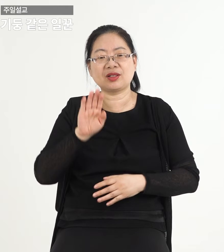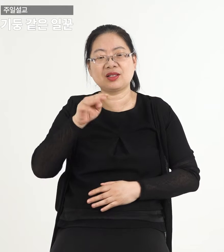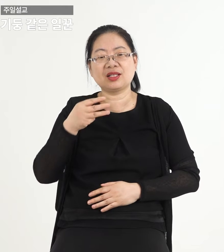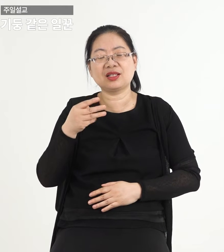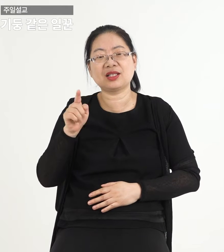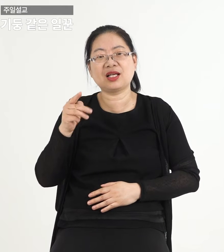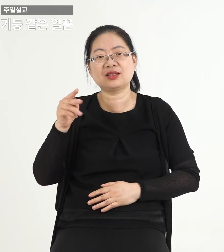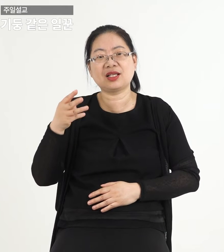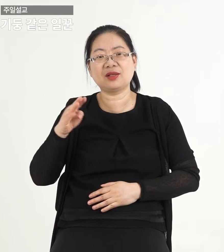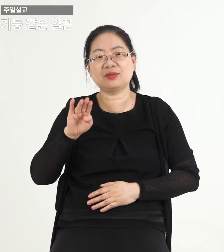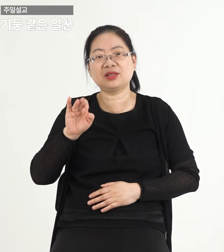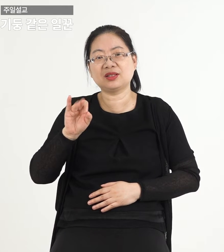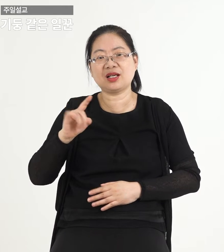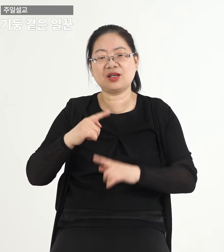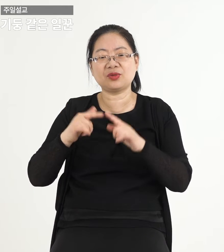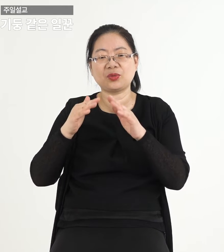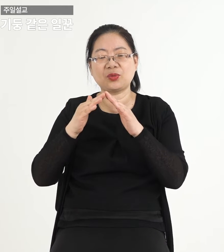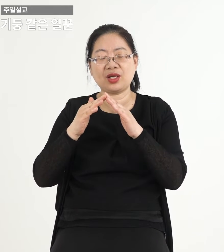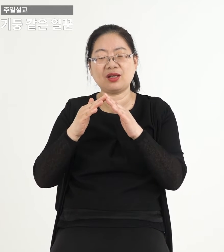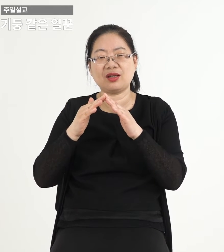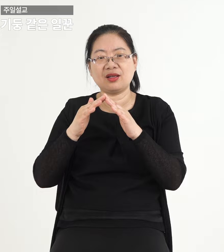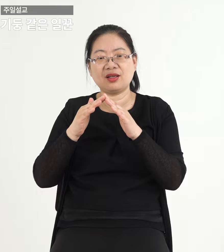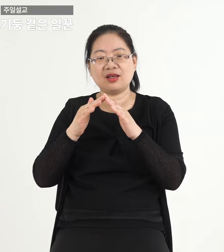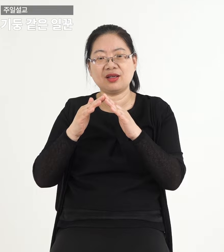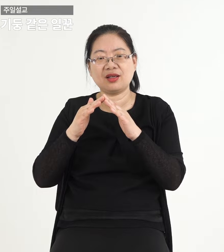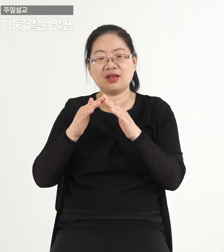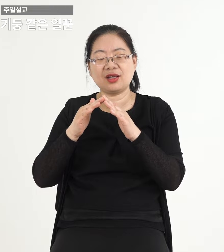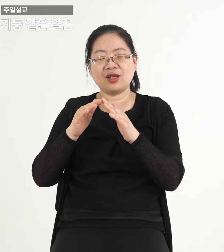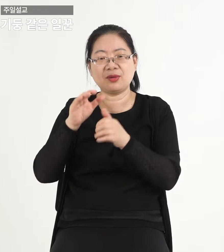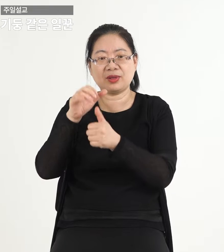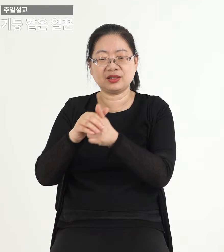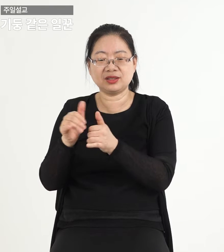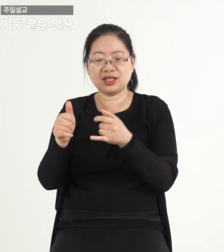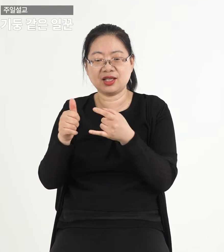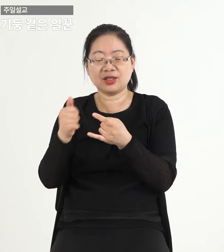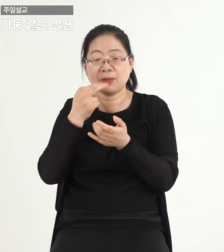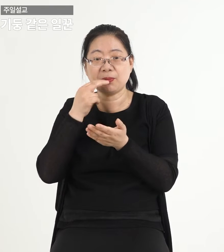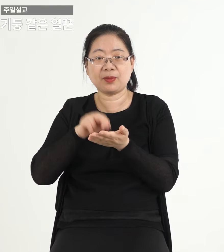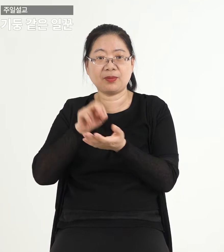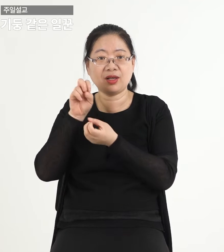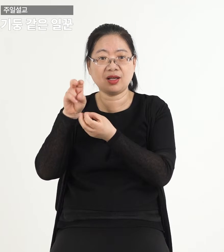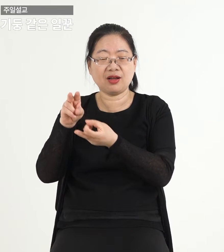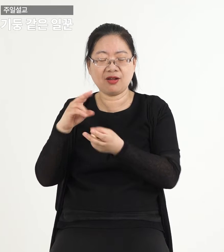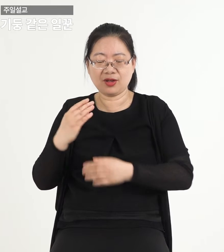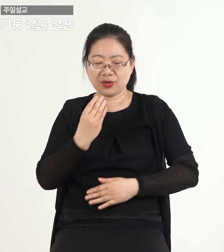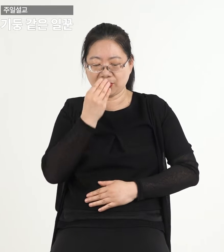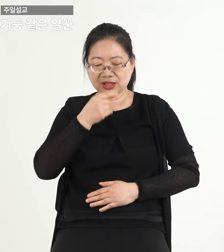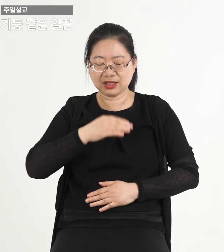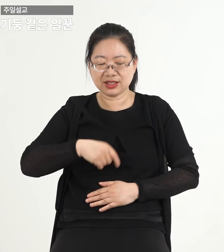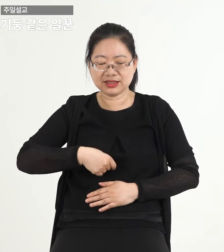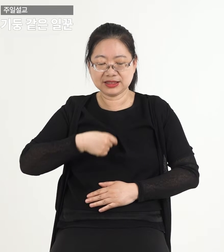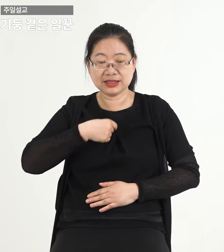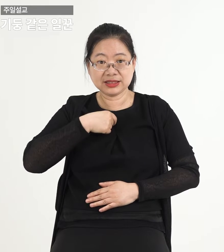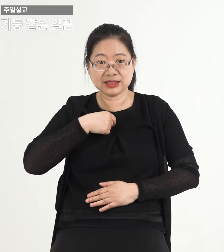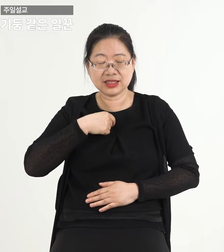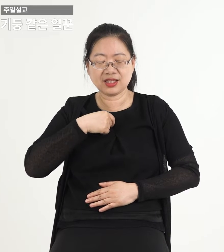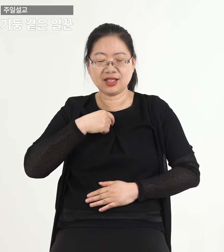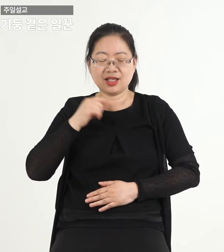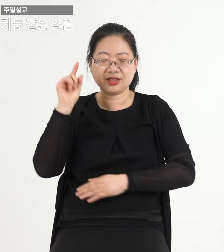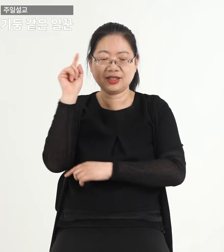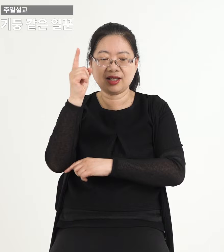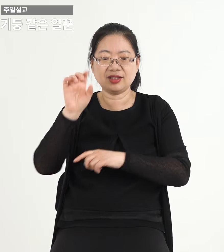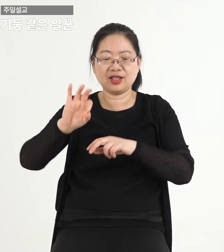빌라델비아 교회의 사자에게 편지하라. 거룩하고 진실하사 다윗의 열쇠를